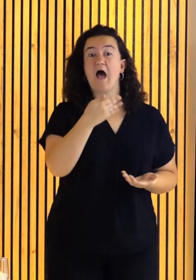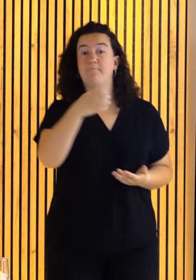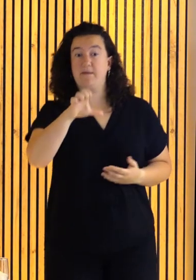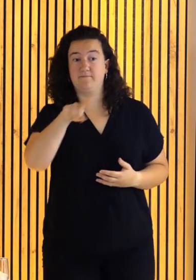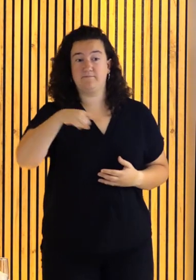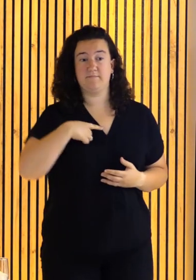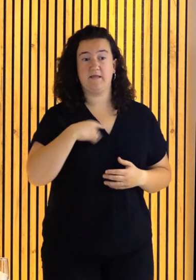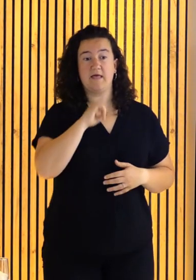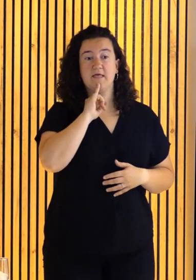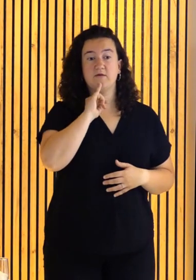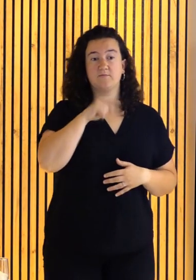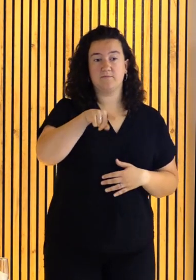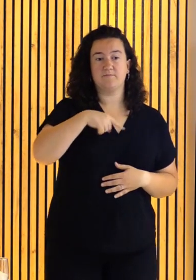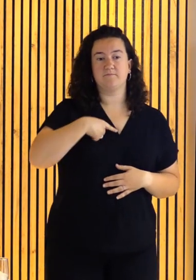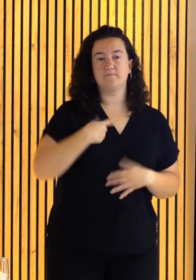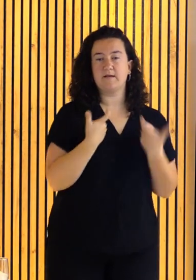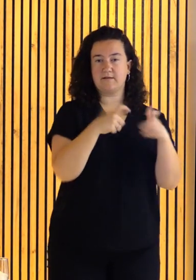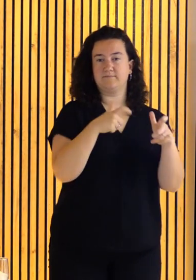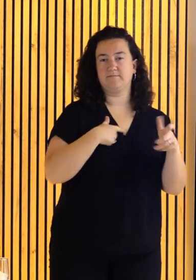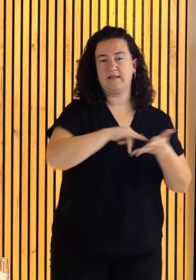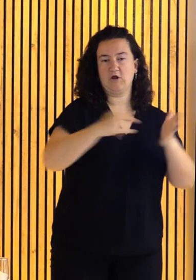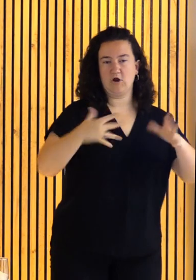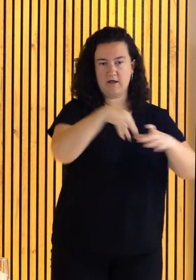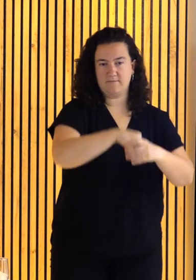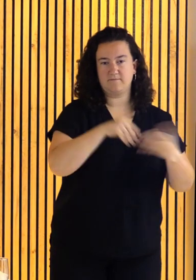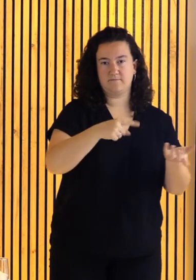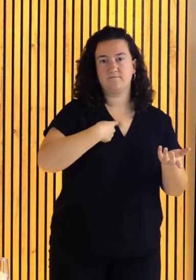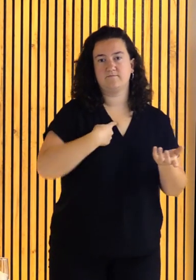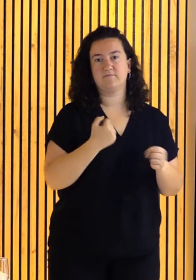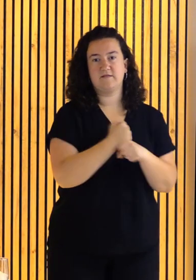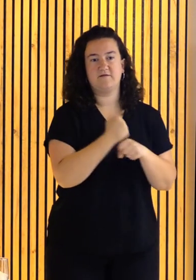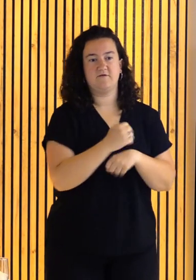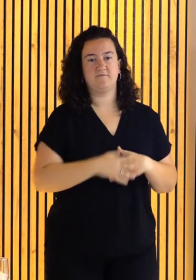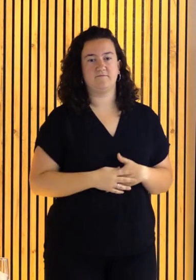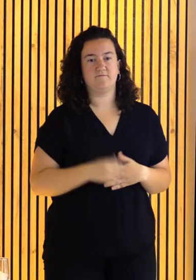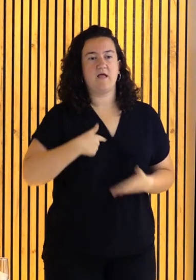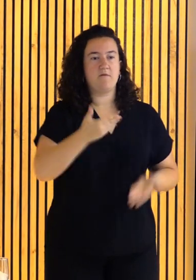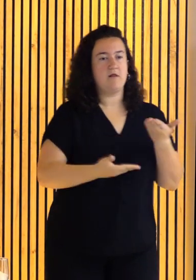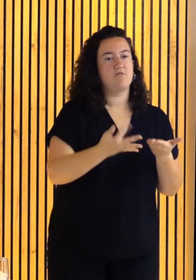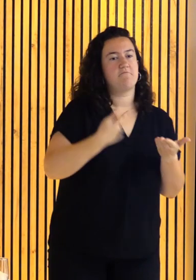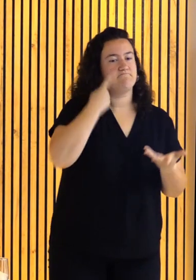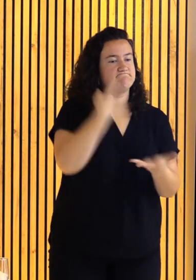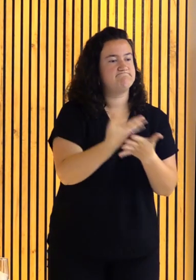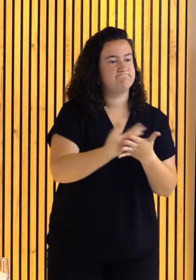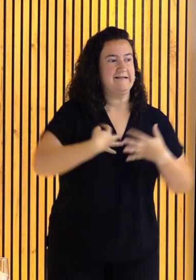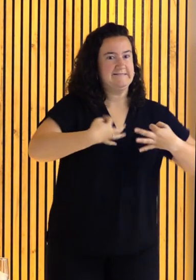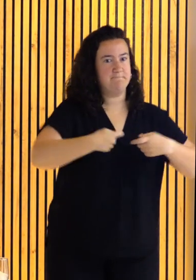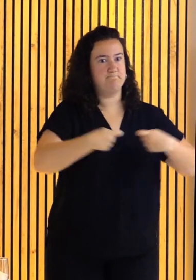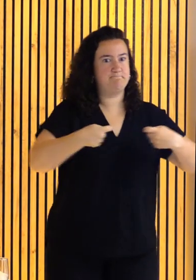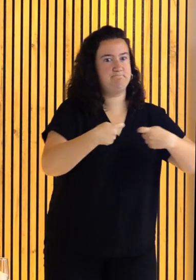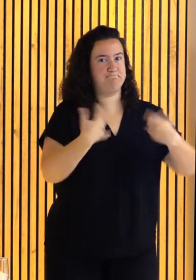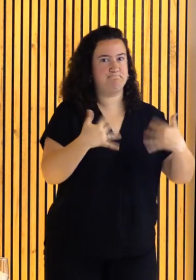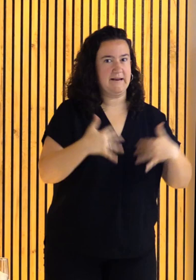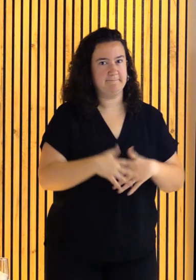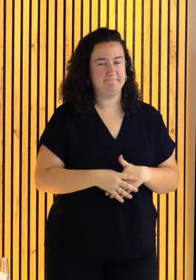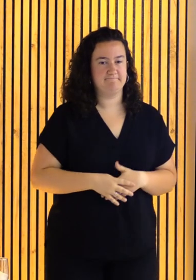arloan, nabil lanean, ebaluazioaren eta egiaztatzekintzaren arteko tentzio horretan beti. Eta